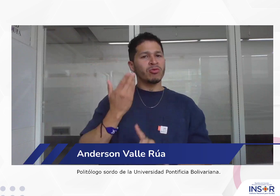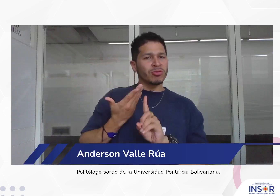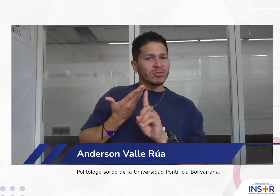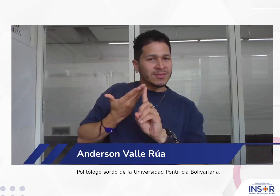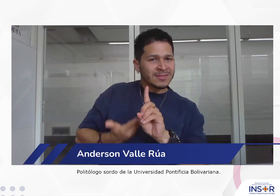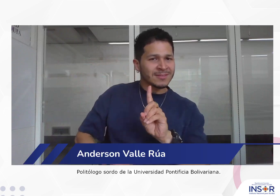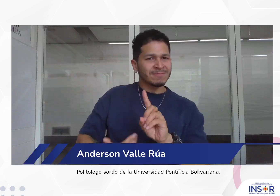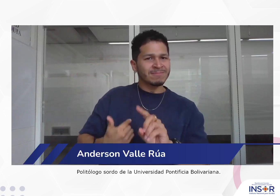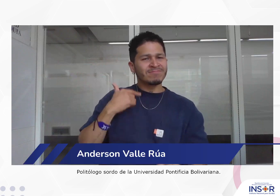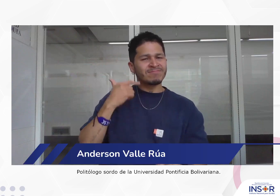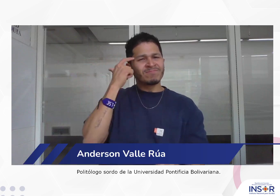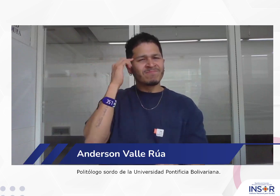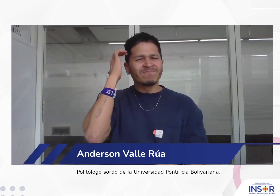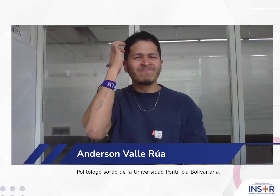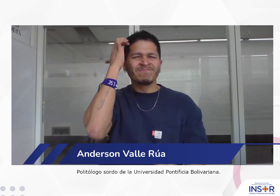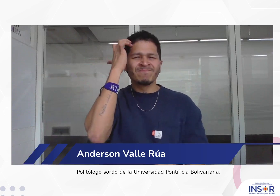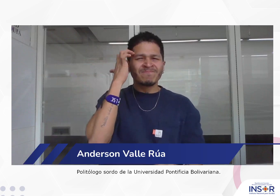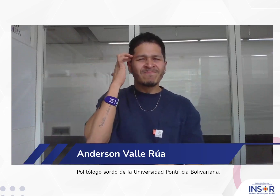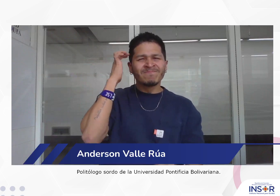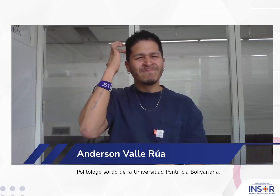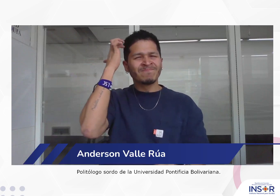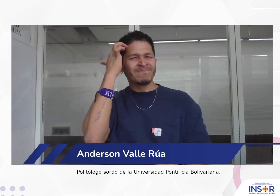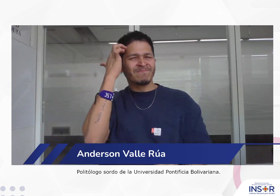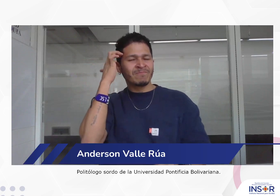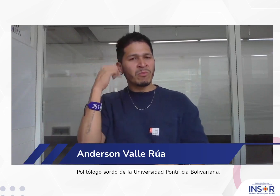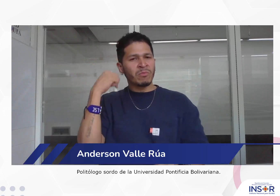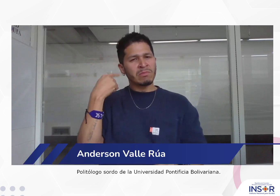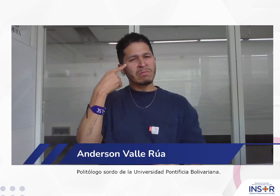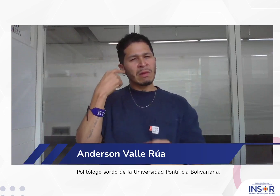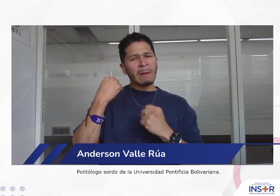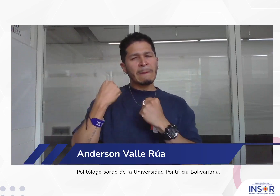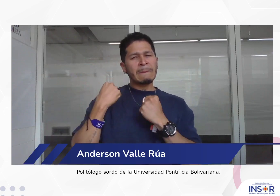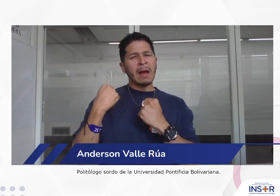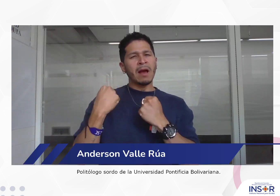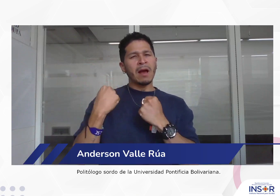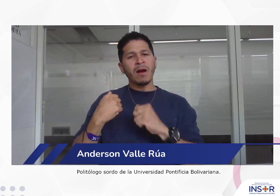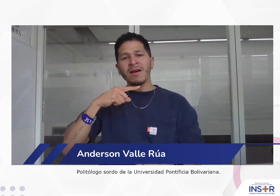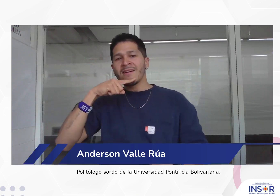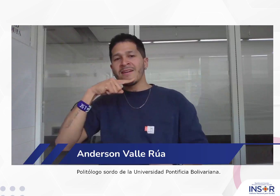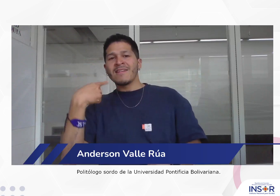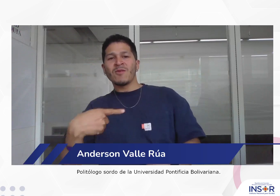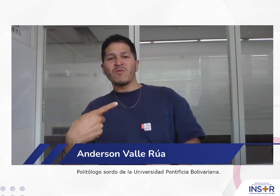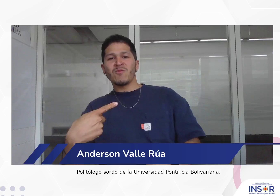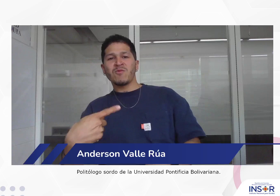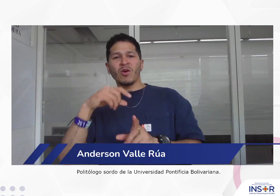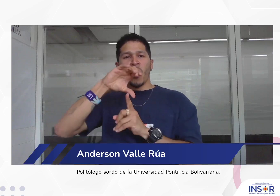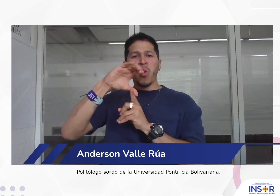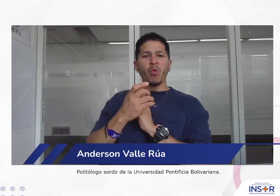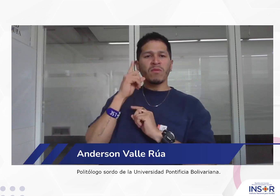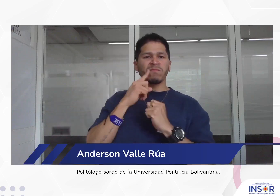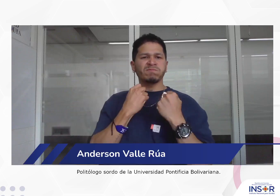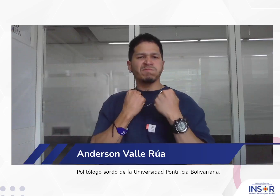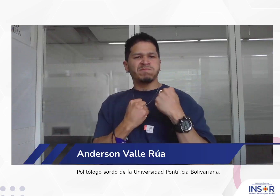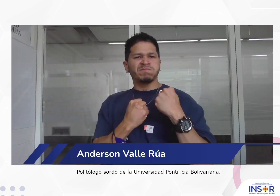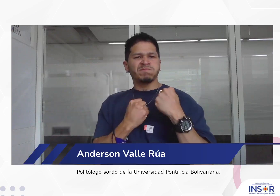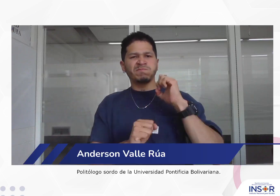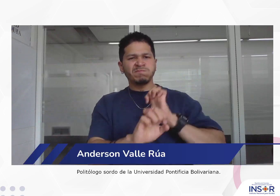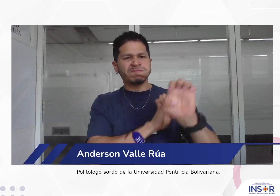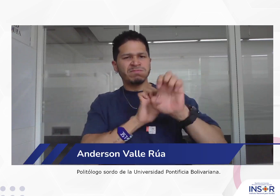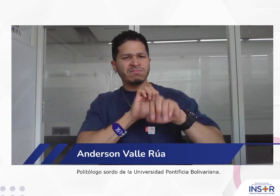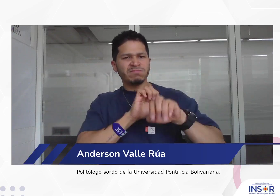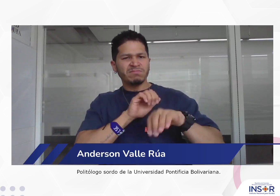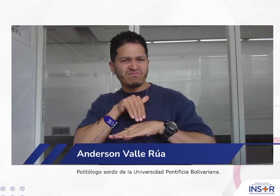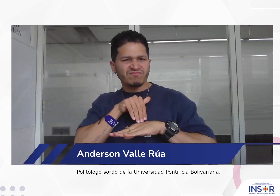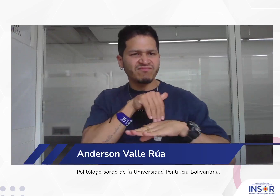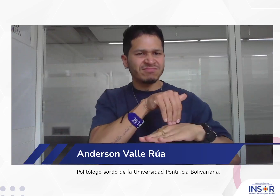estas perspectivas me hicieron pensar cómo podemos nosotros como personas sordas tener una postura política que por supuesto